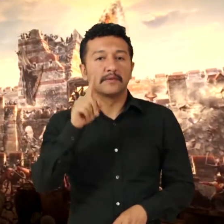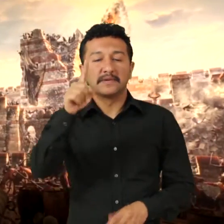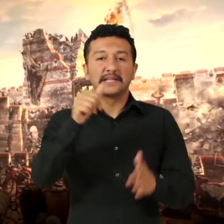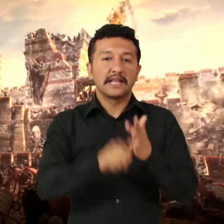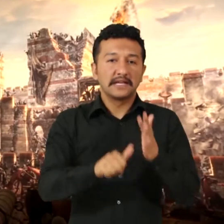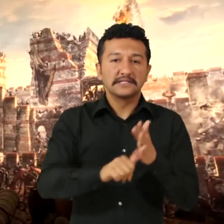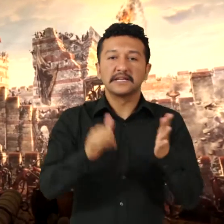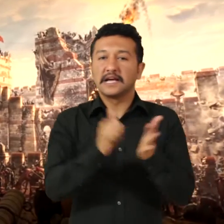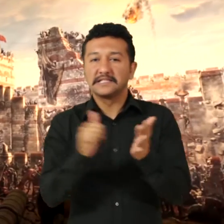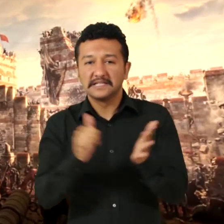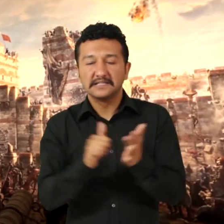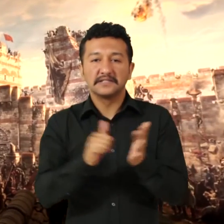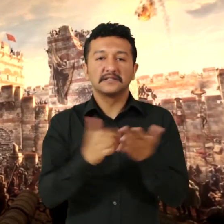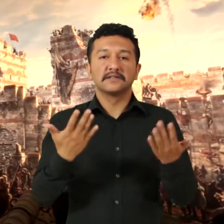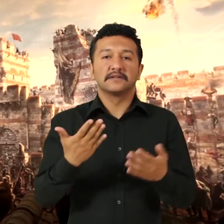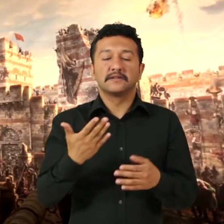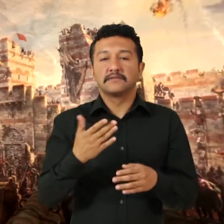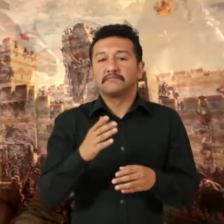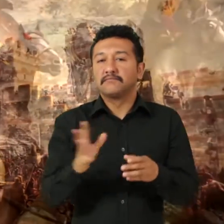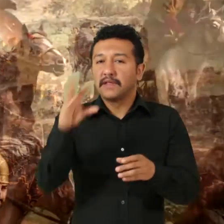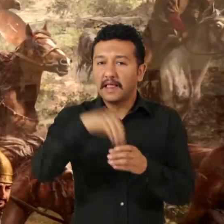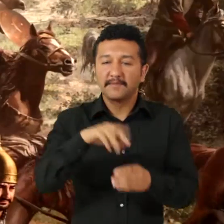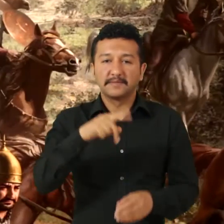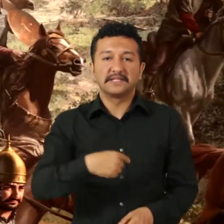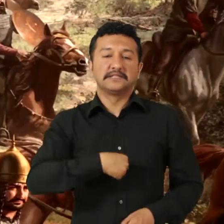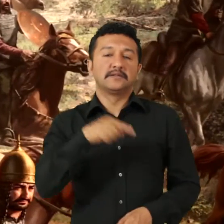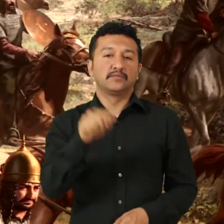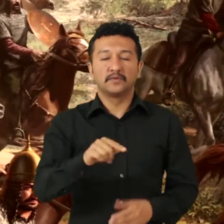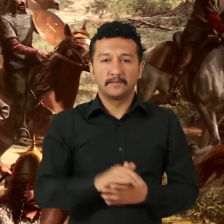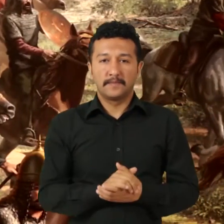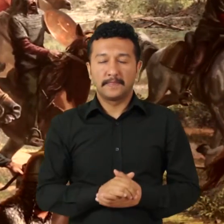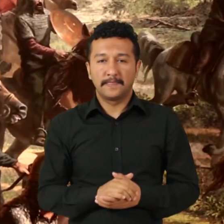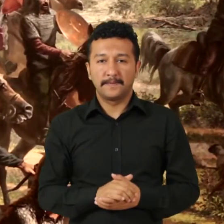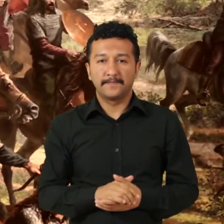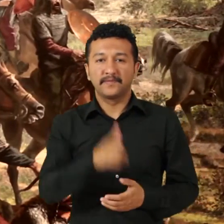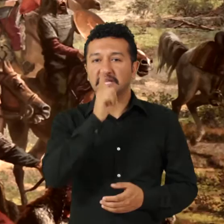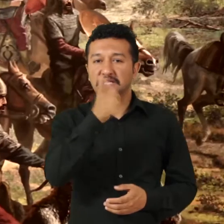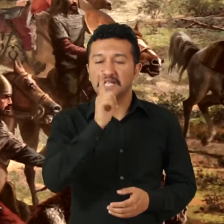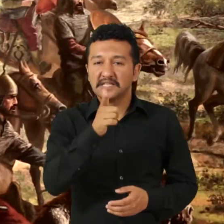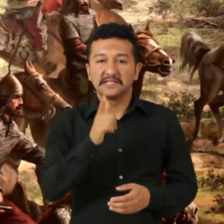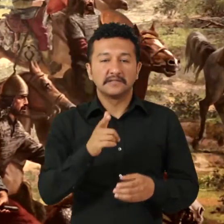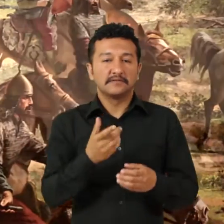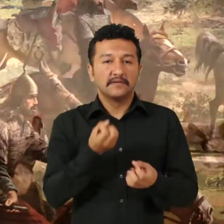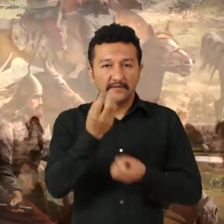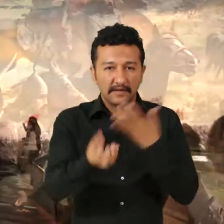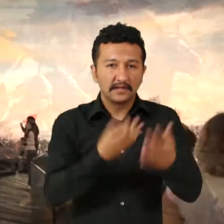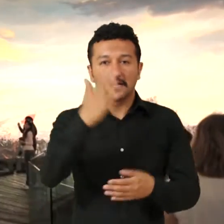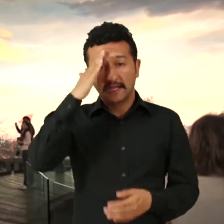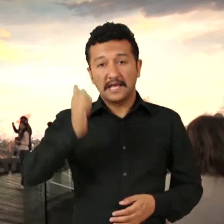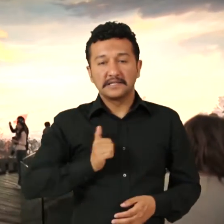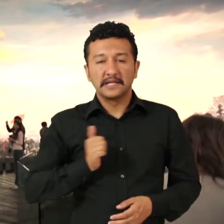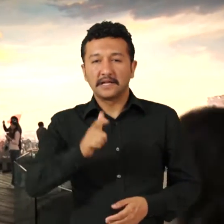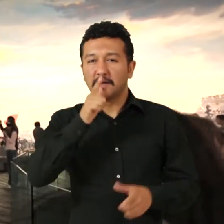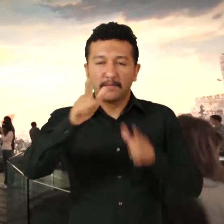tarihçi, gazeteci, vak'a nüvis gibi hissetmelerini sağlamasıdır. Ses efektleri arasında askerlerin